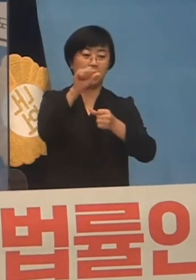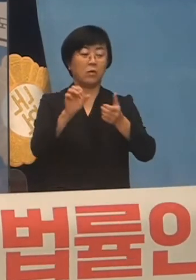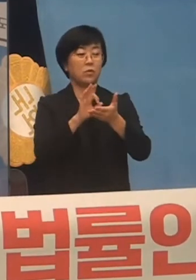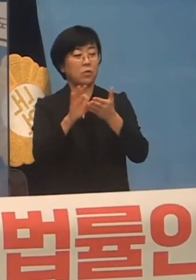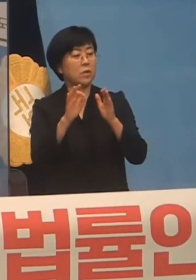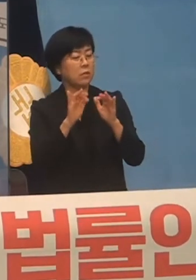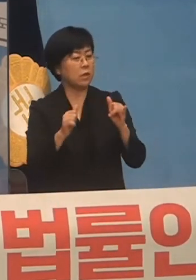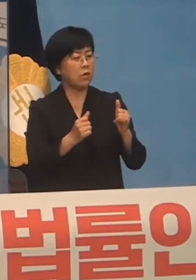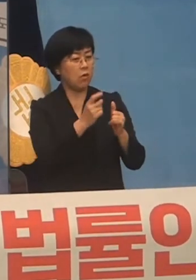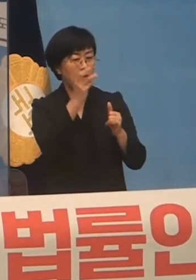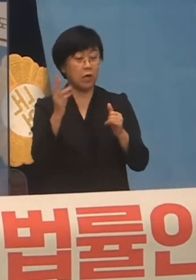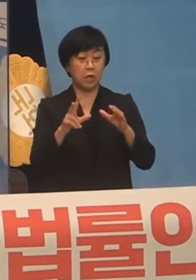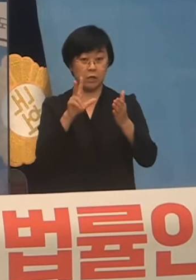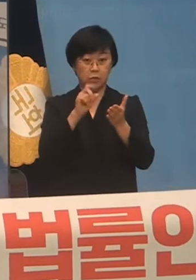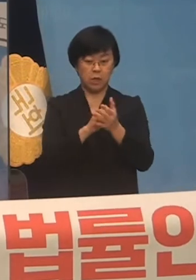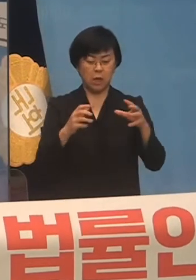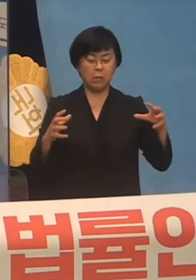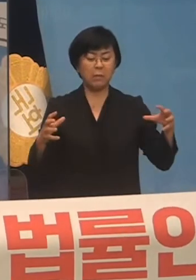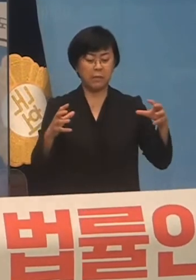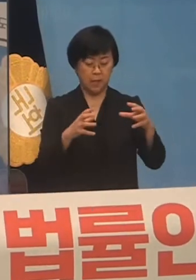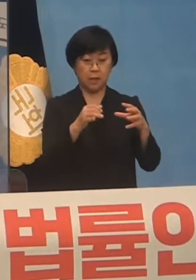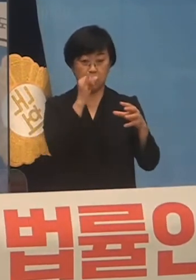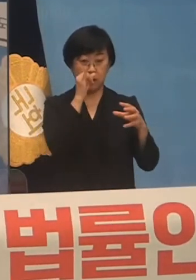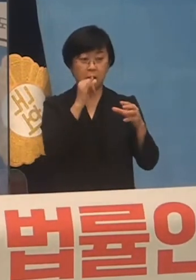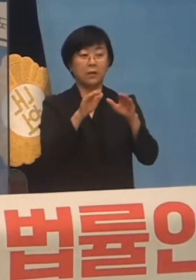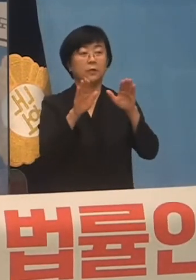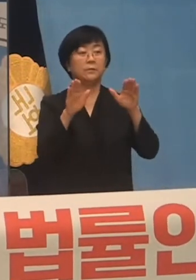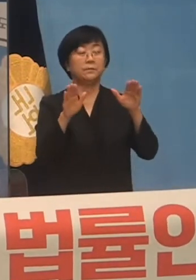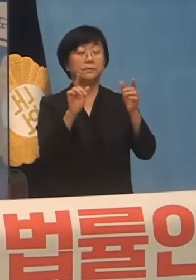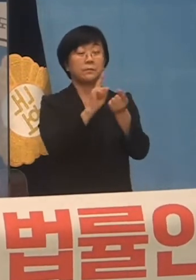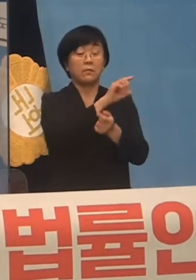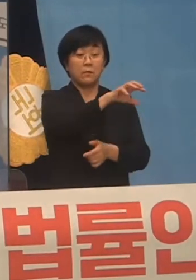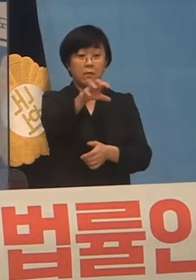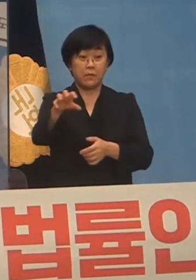소비자 문제 여러 가지 문제가 함께 있습니다만은 현장에서